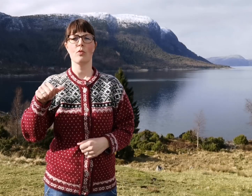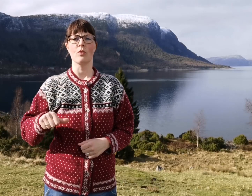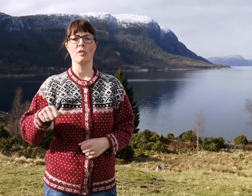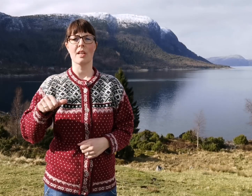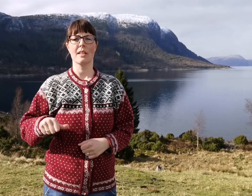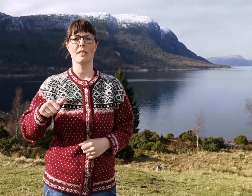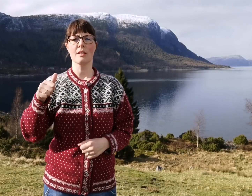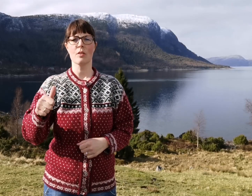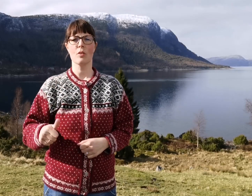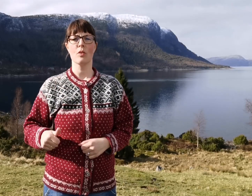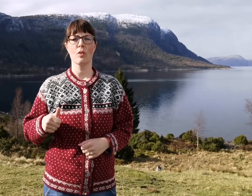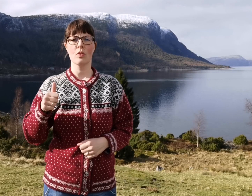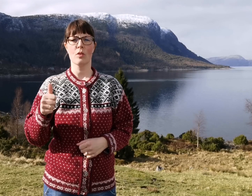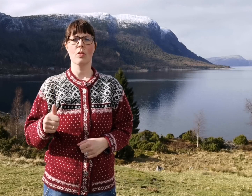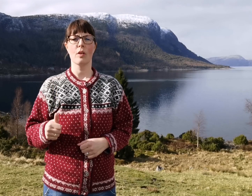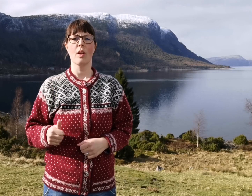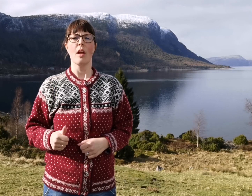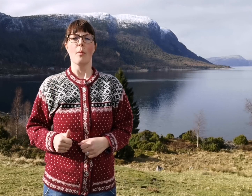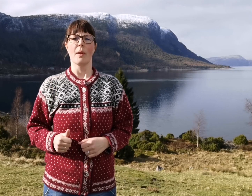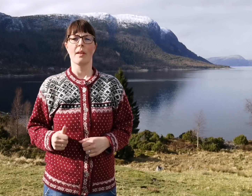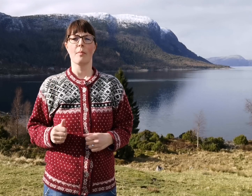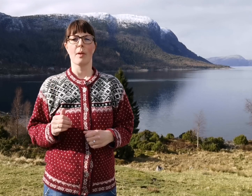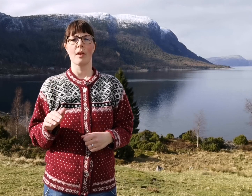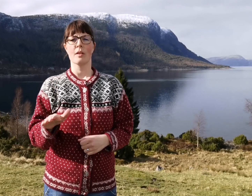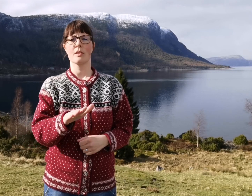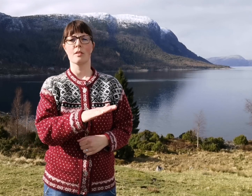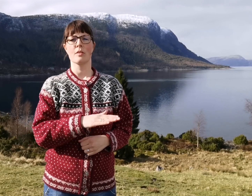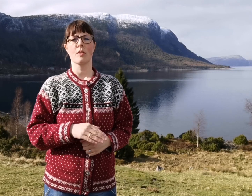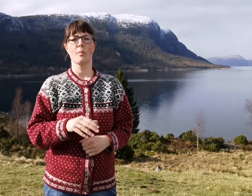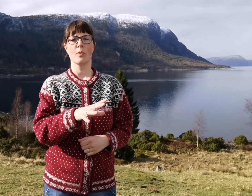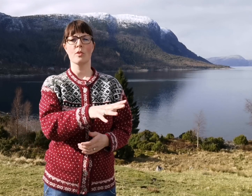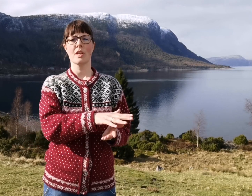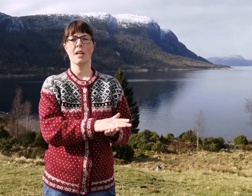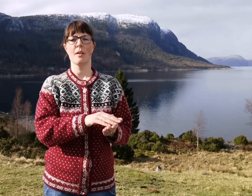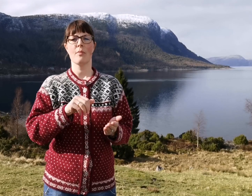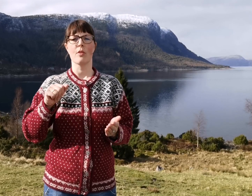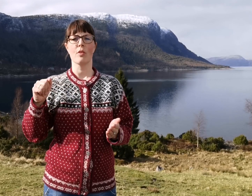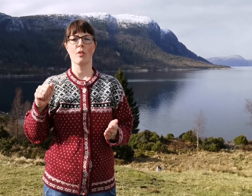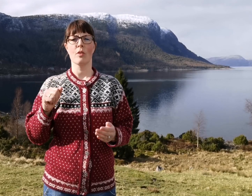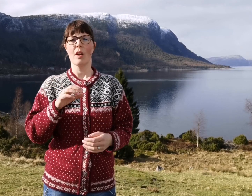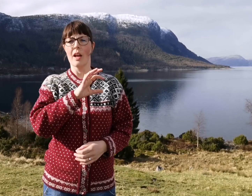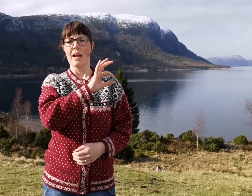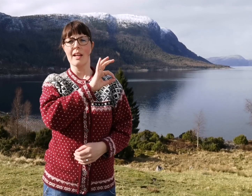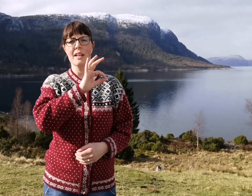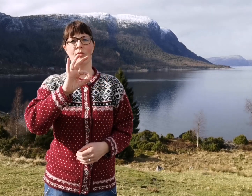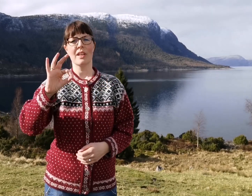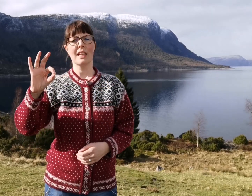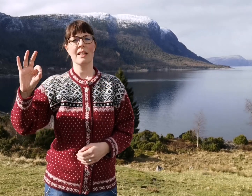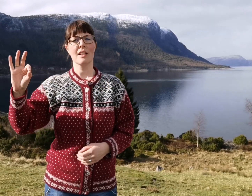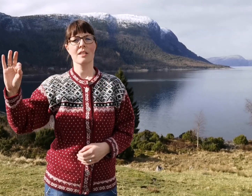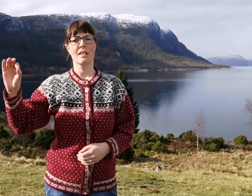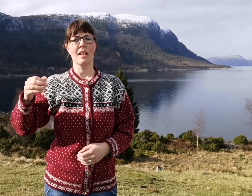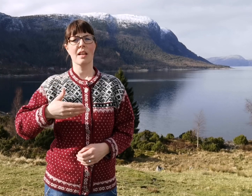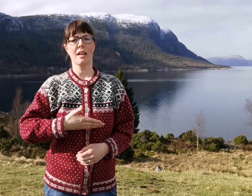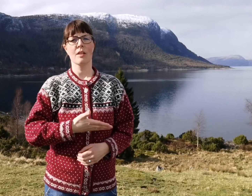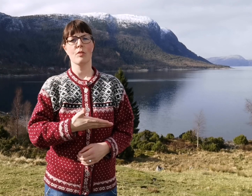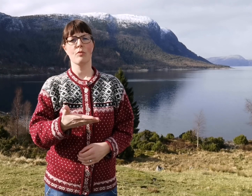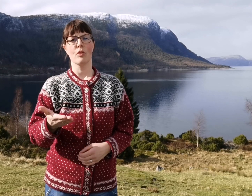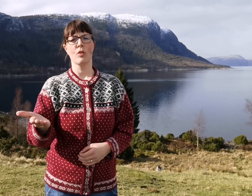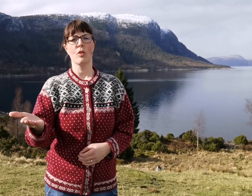Du er 16 år, men den plassen som du kommer fra er det fineste du